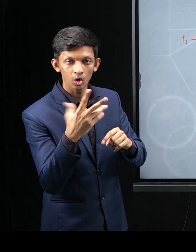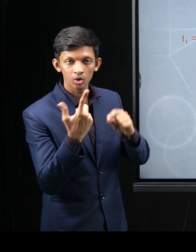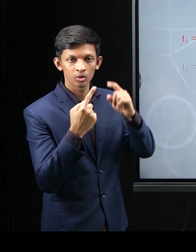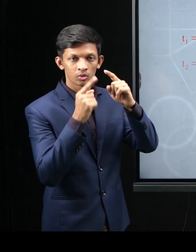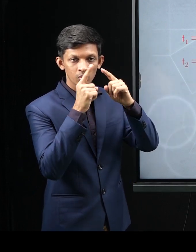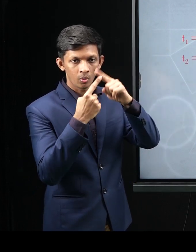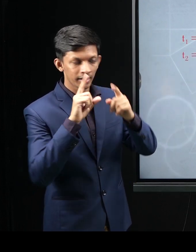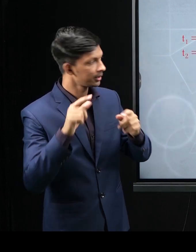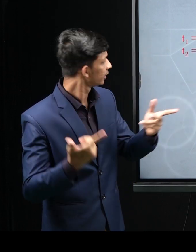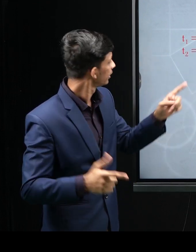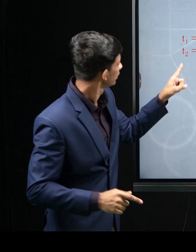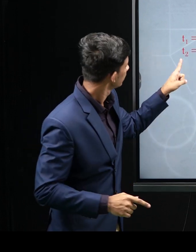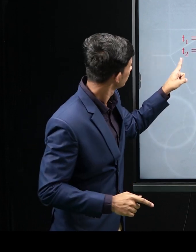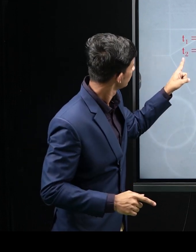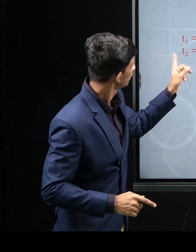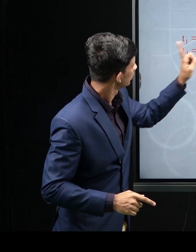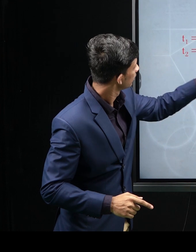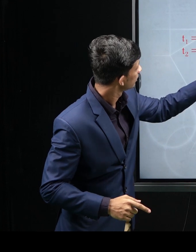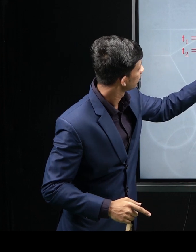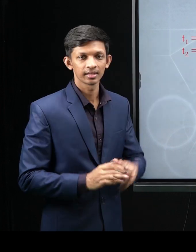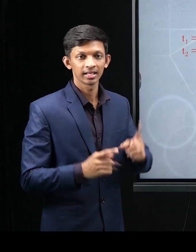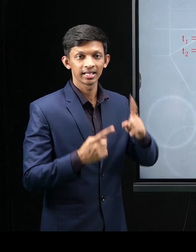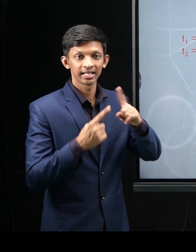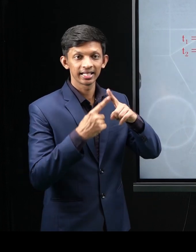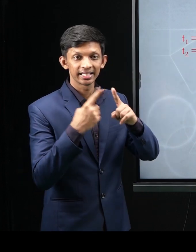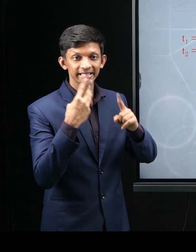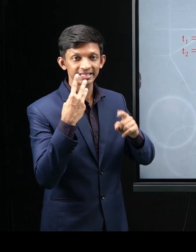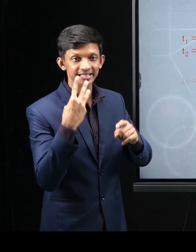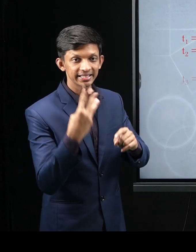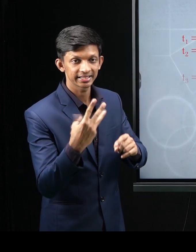a⁻r⁻1−1. t2 t1 r